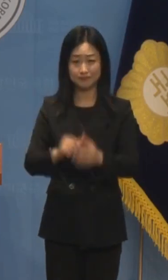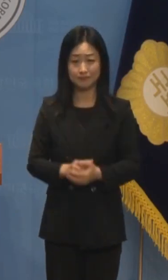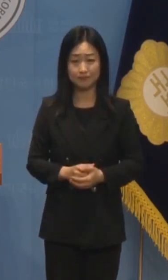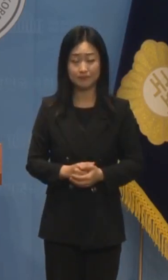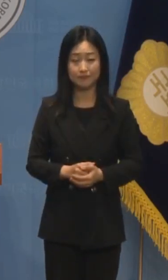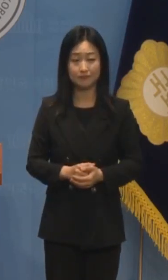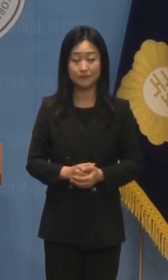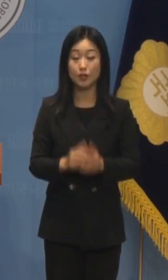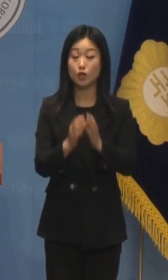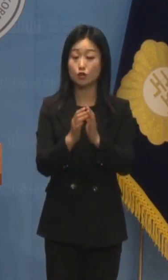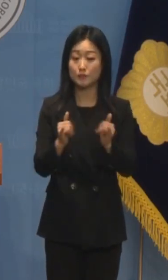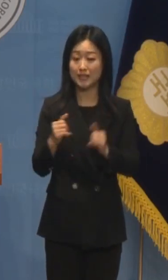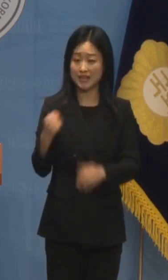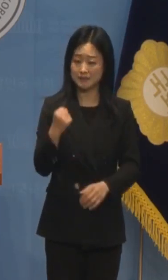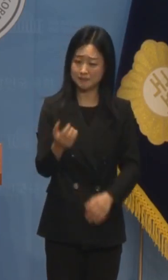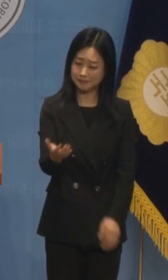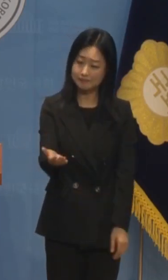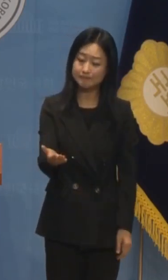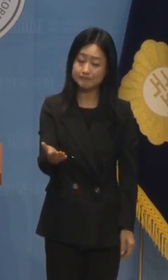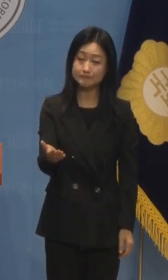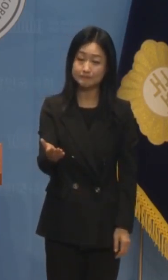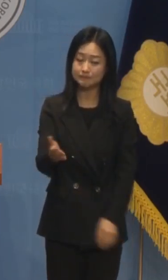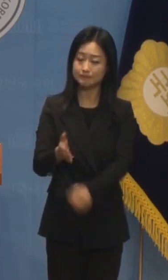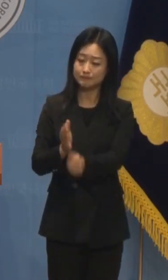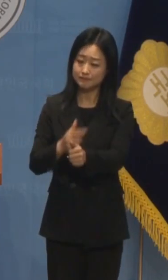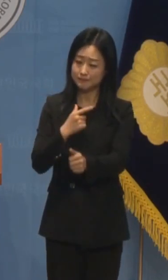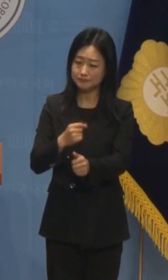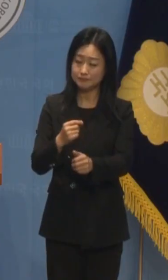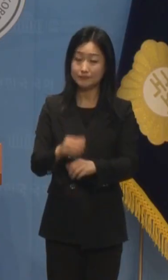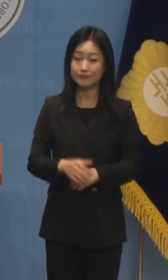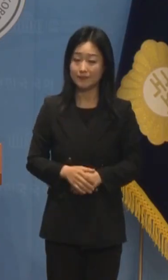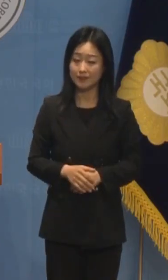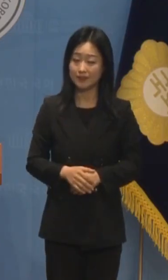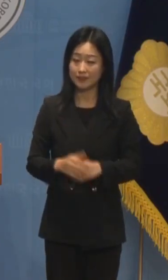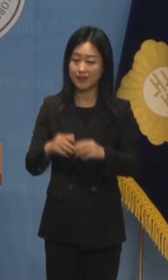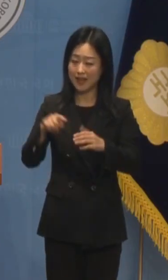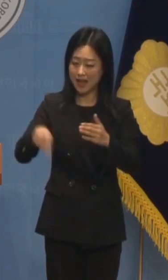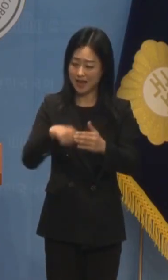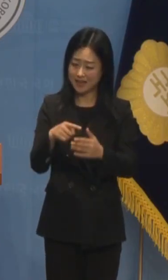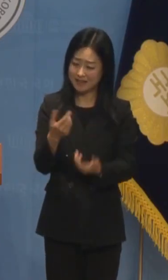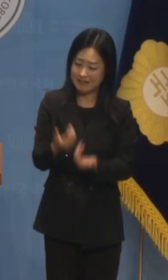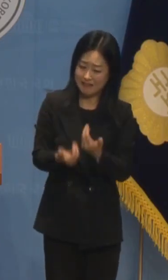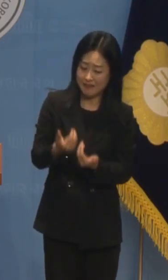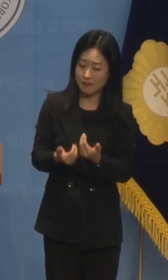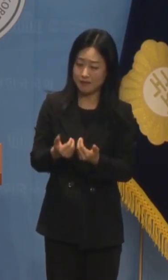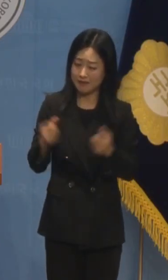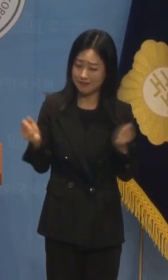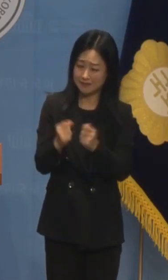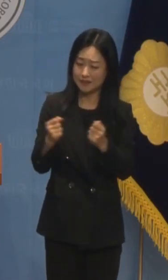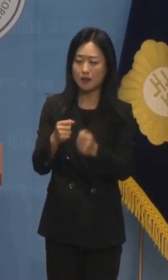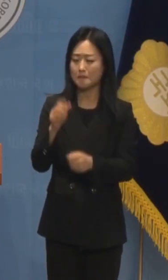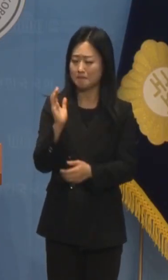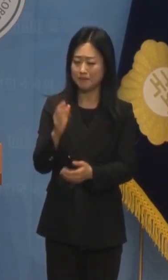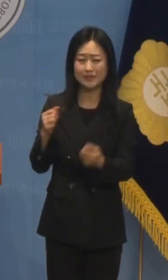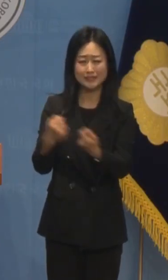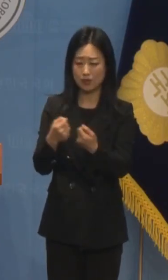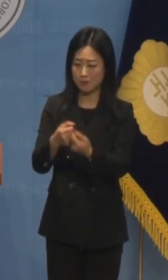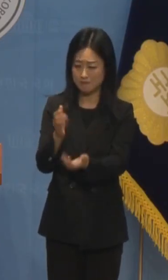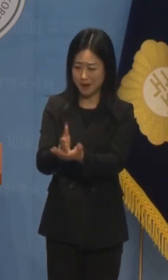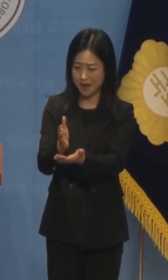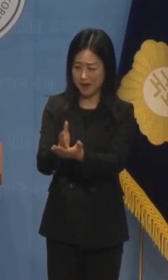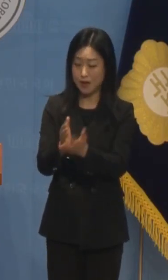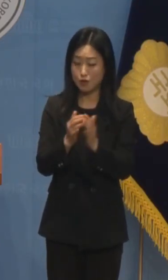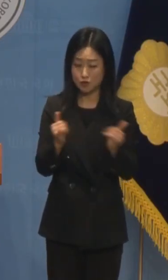이제 공은 국민의힘에게로 넘어갔습니다. 한가하게 집안 싸움을 할 때가 아닙니다. 국민과 함께 진실의